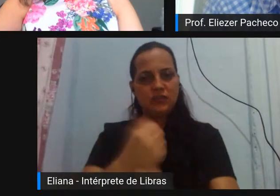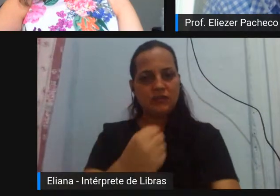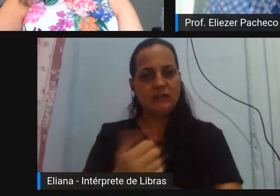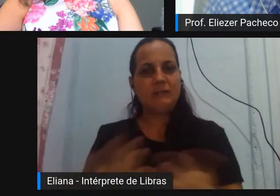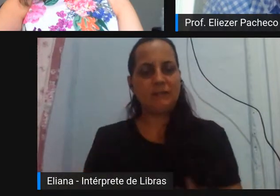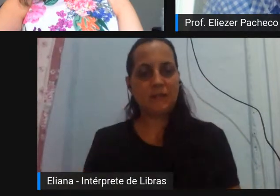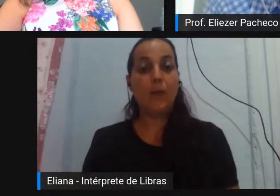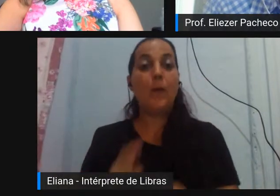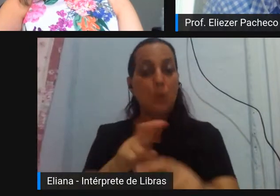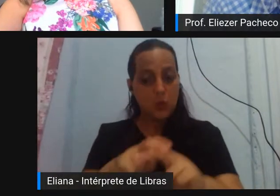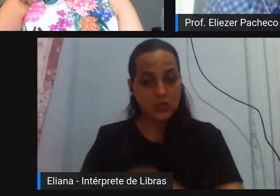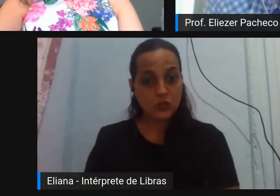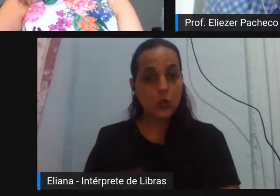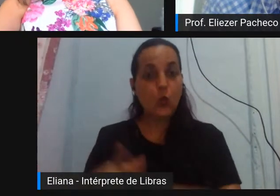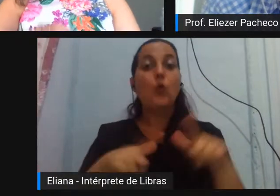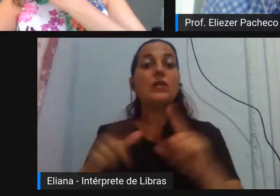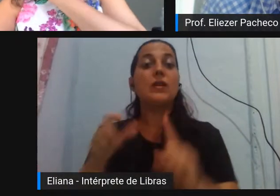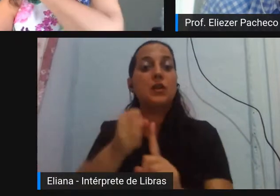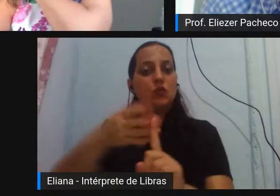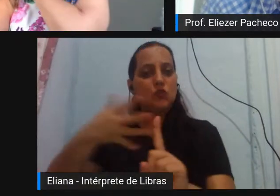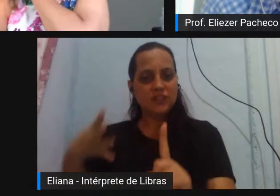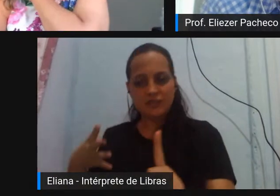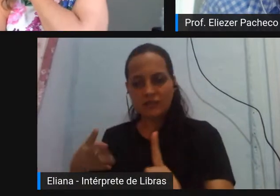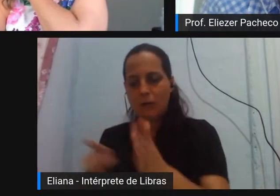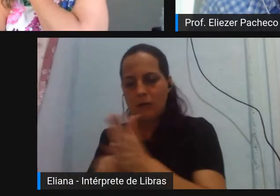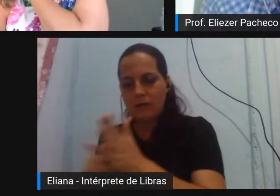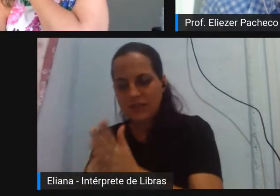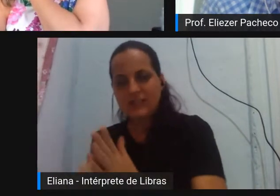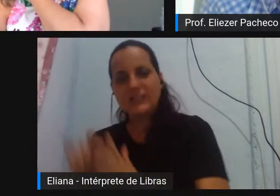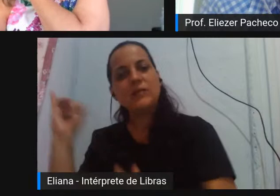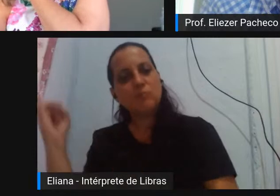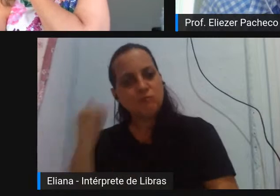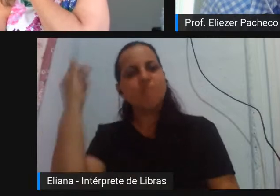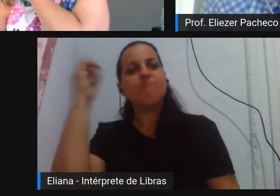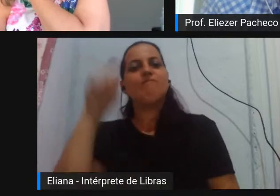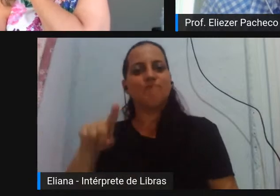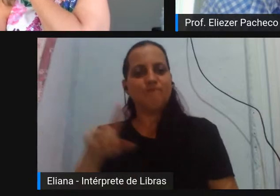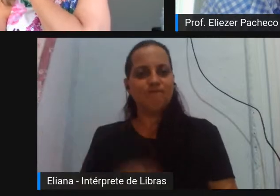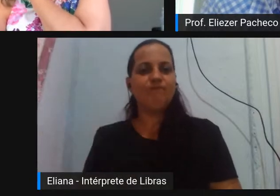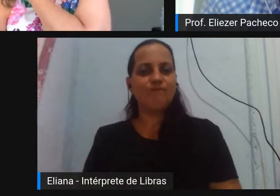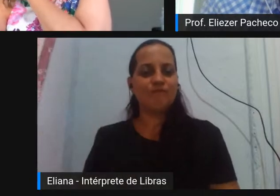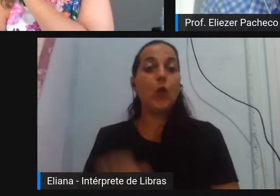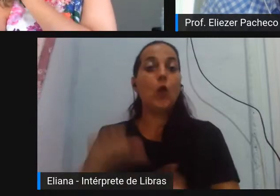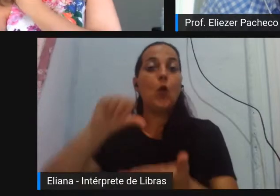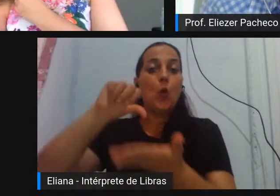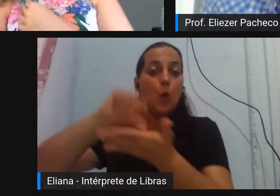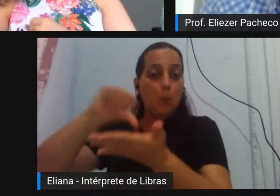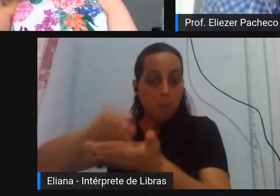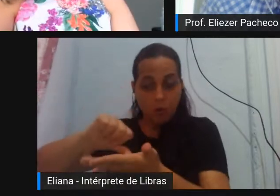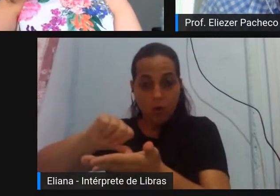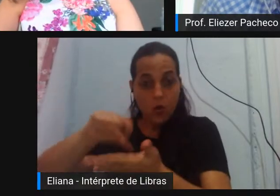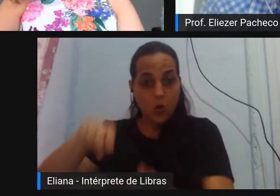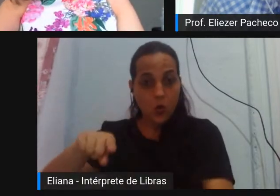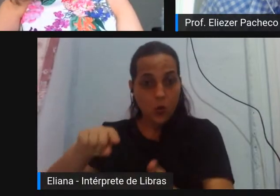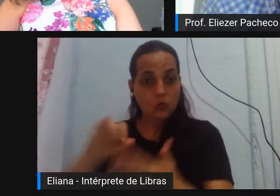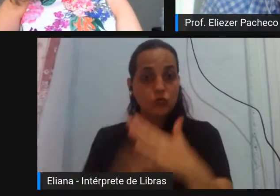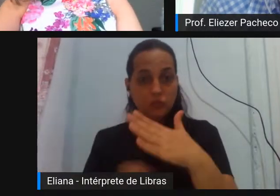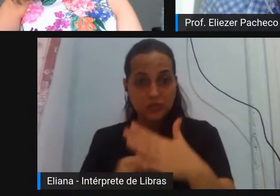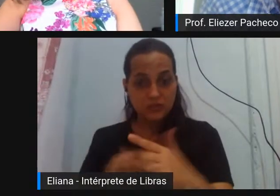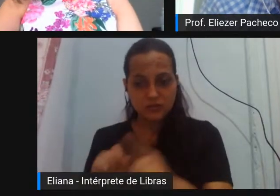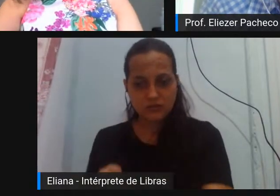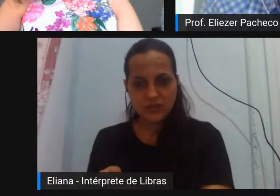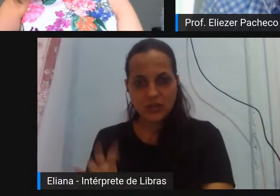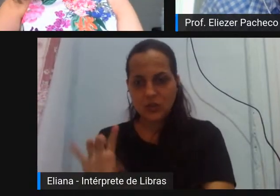vinculado à pesquisa e ao ensino é tão importante. O campus do instituto não pode ser o